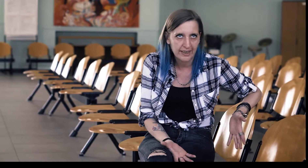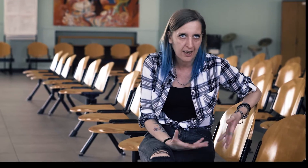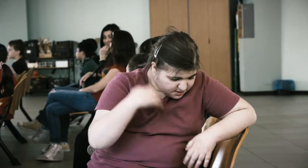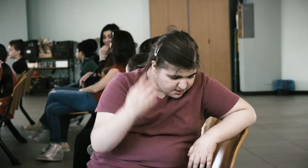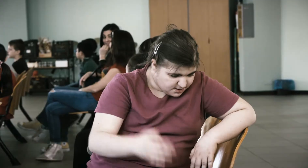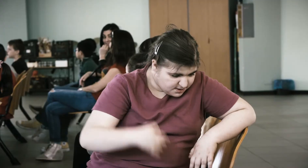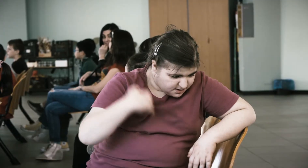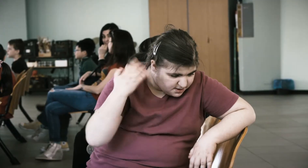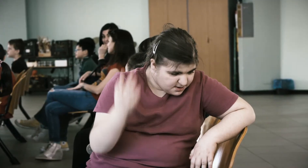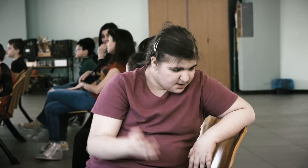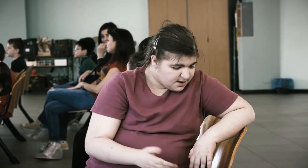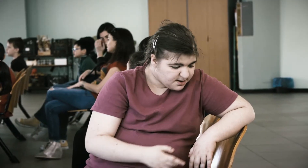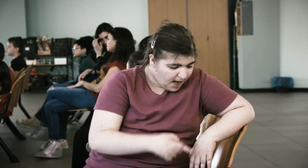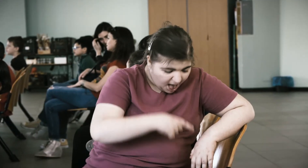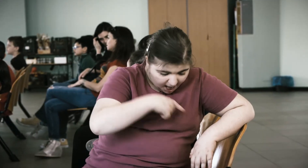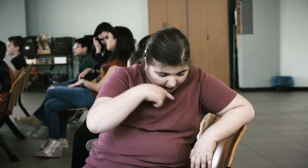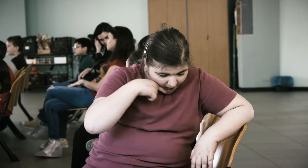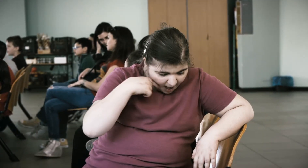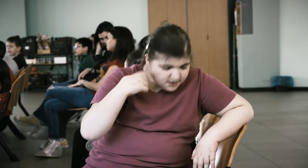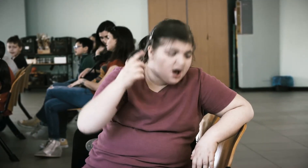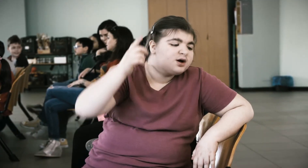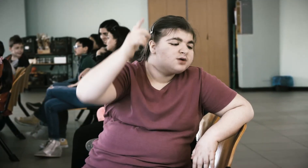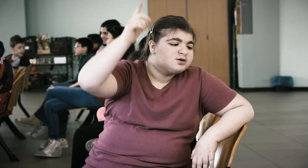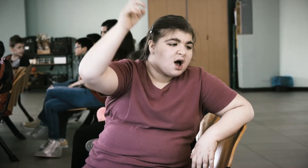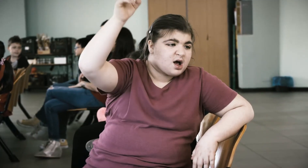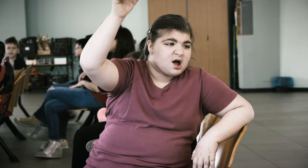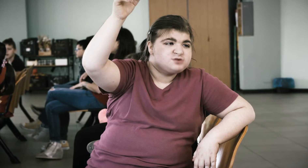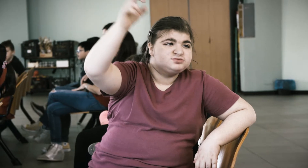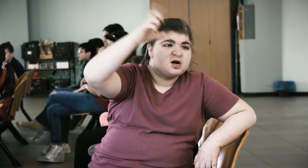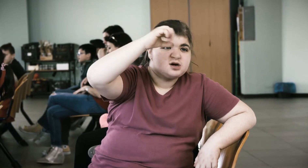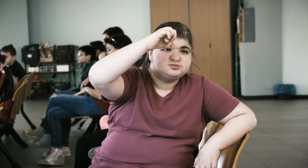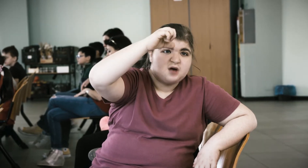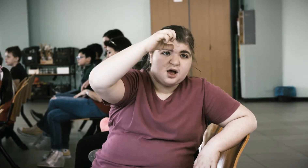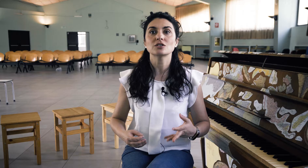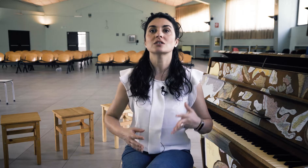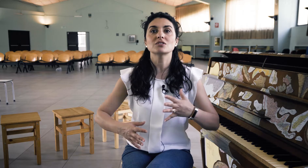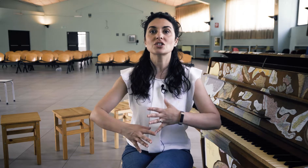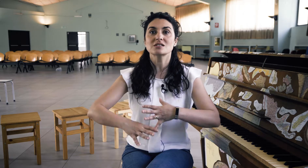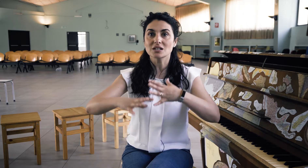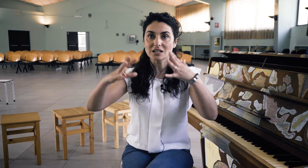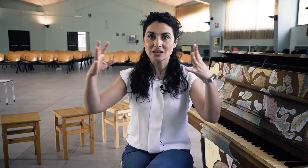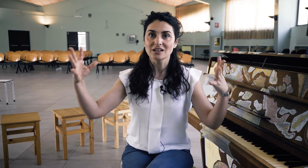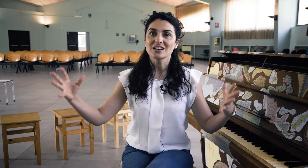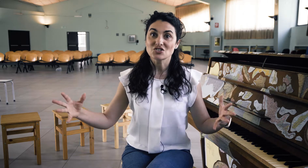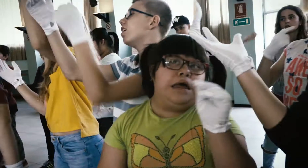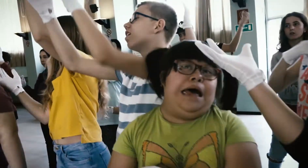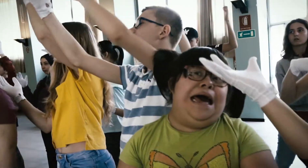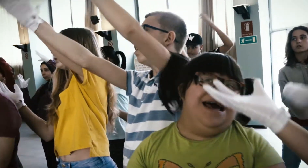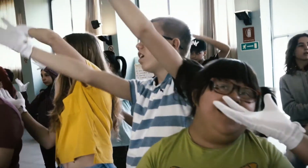musica. Un bambino che prima faceva fatica ad alzare le mani, ora invece si vede che cerca e